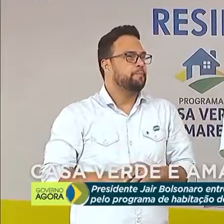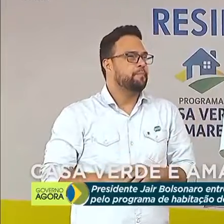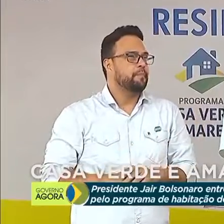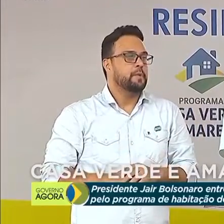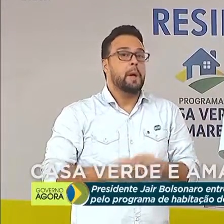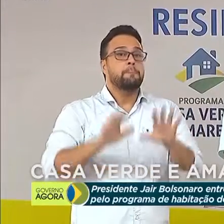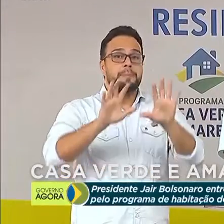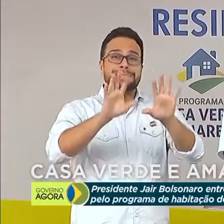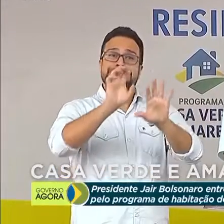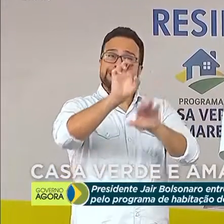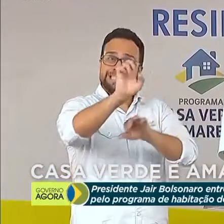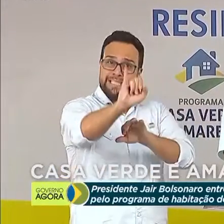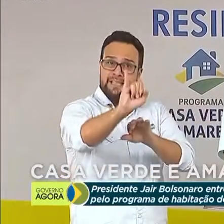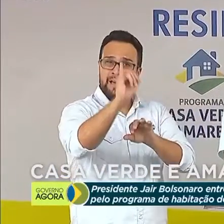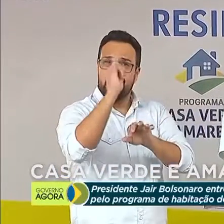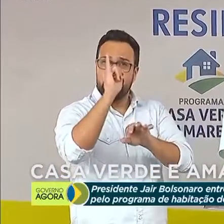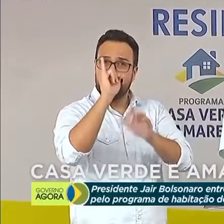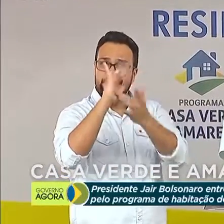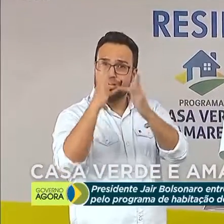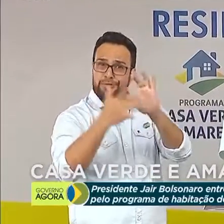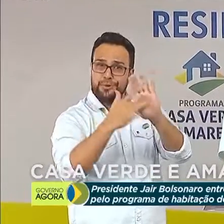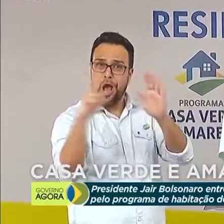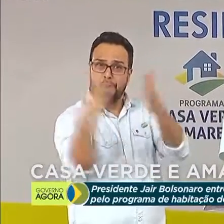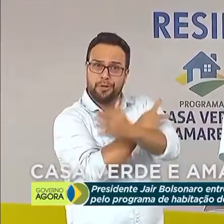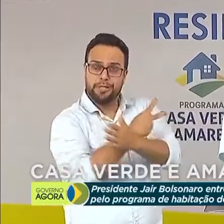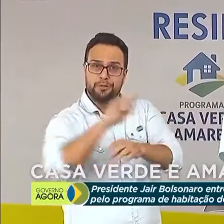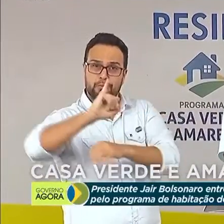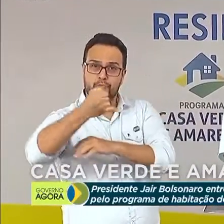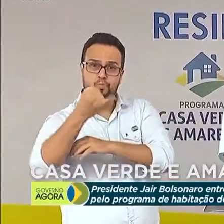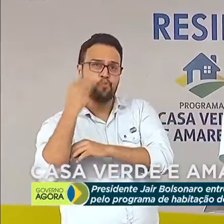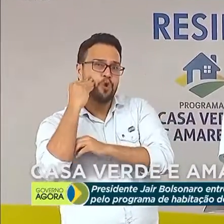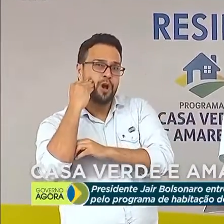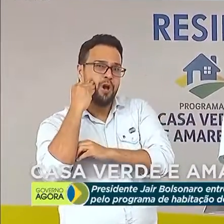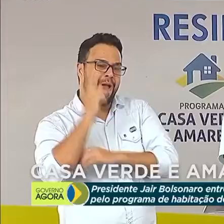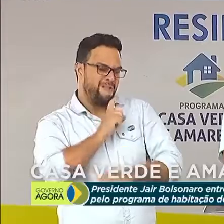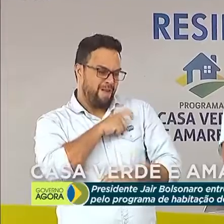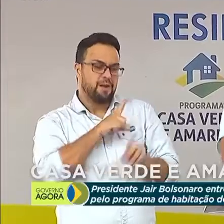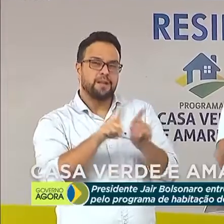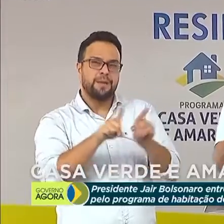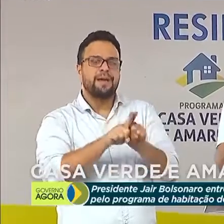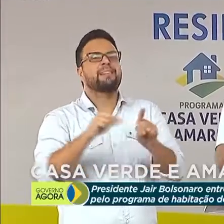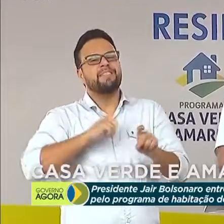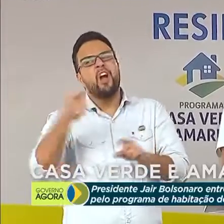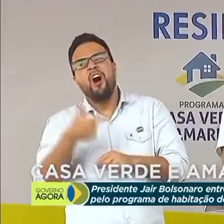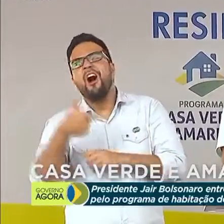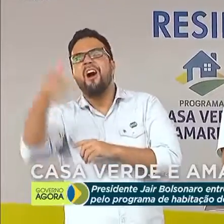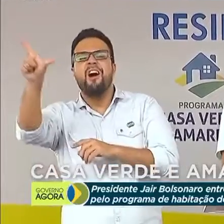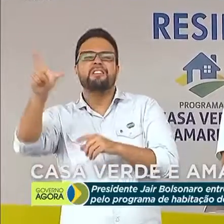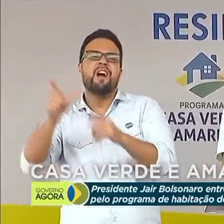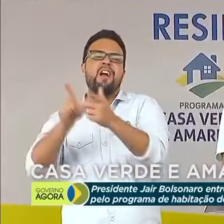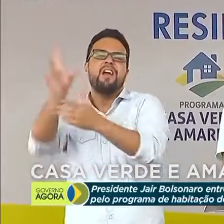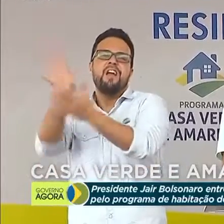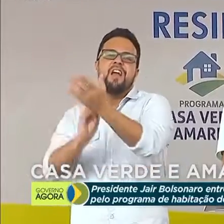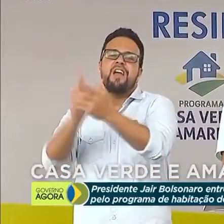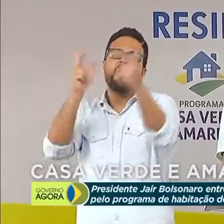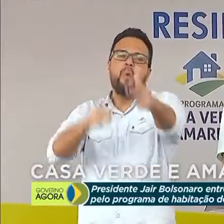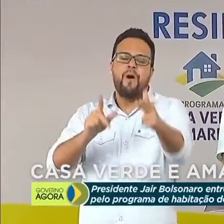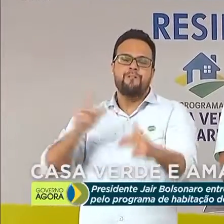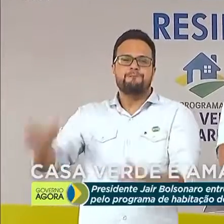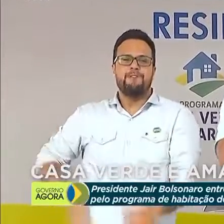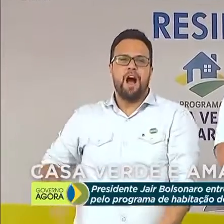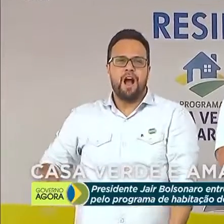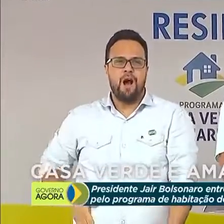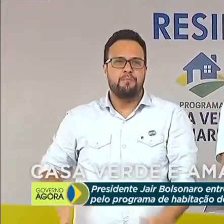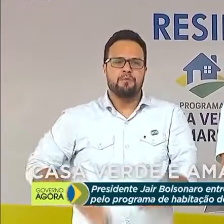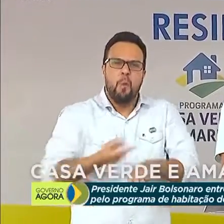Se Jesus teve um traidor, temos um vagabundo inquirindo pessoas de bem em nosso